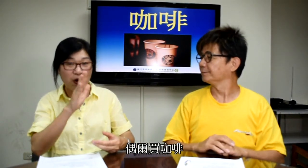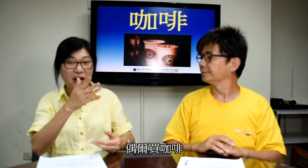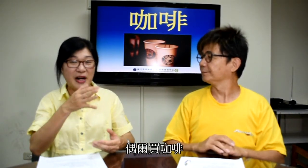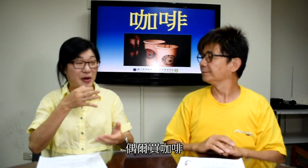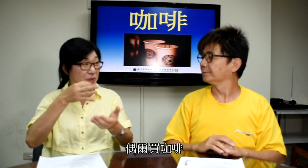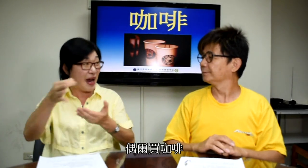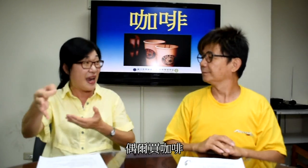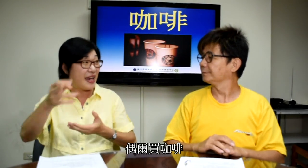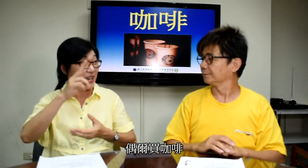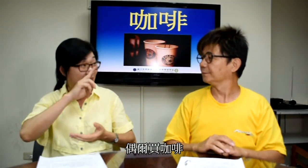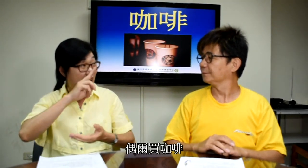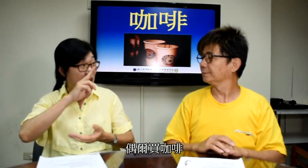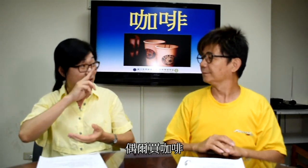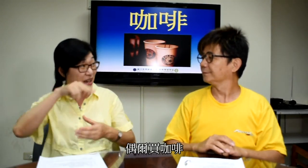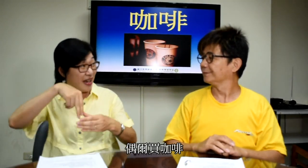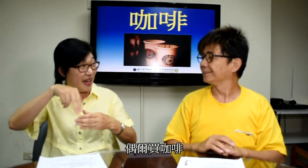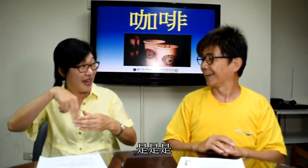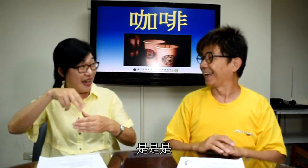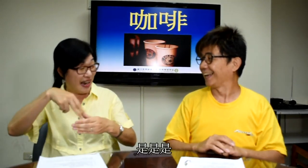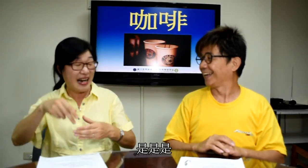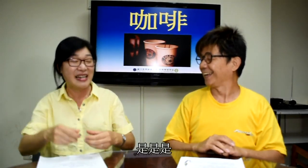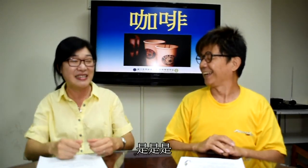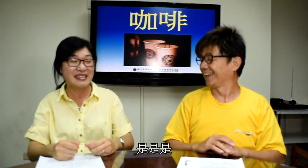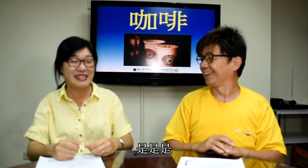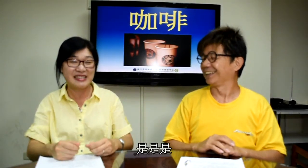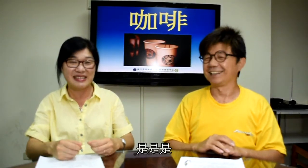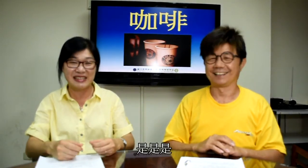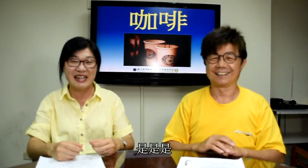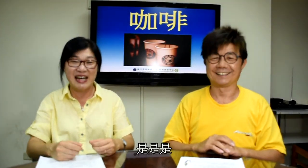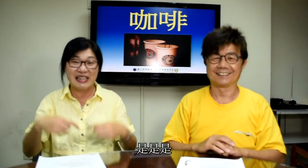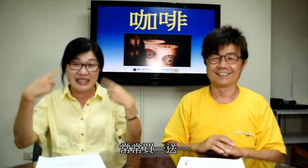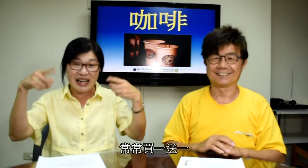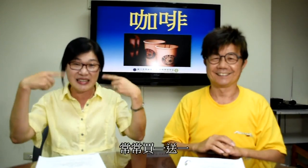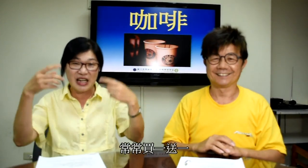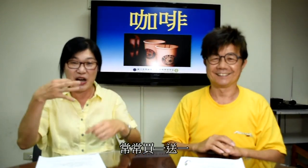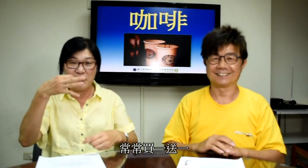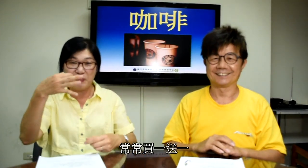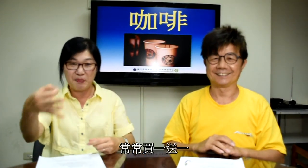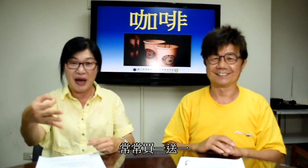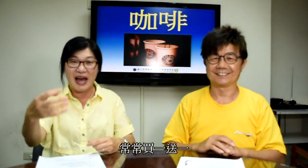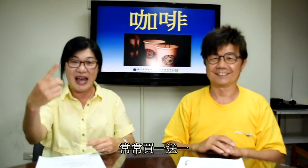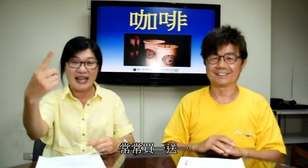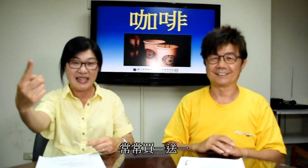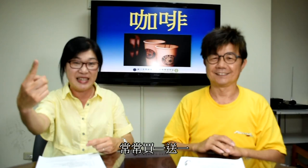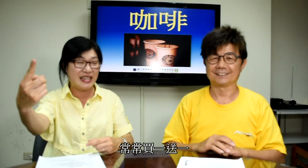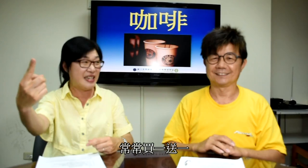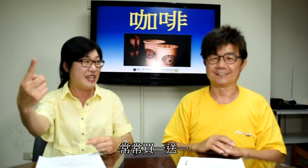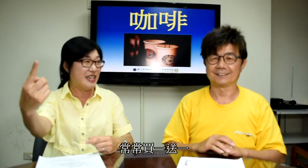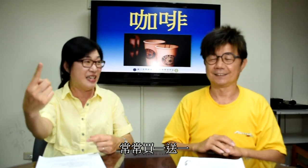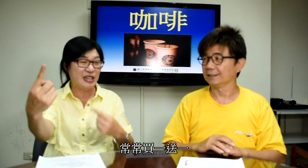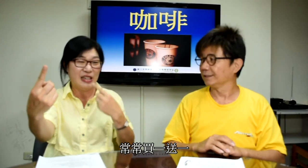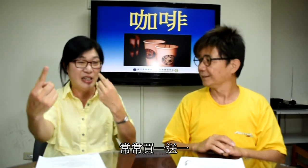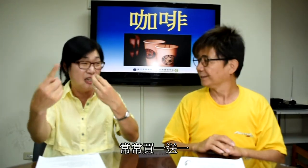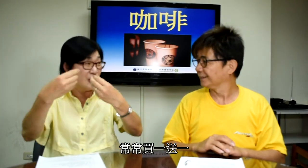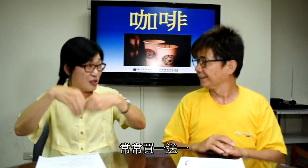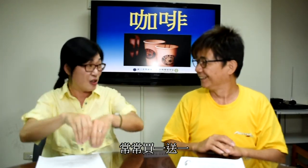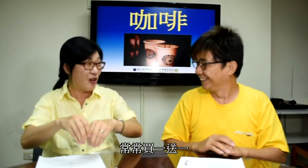偶尔买咖啡，是，常常买一送